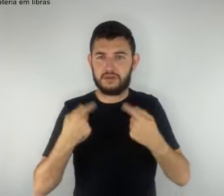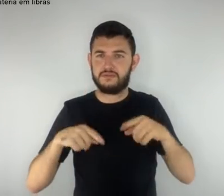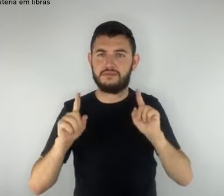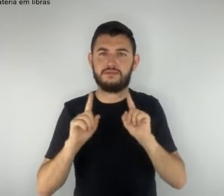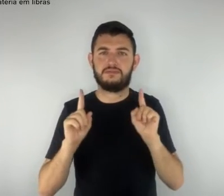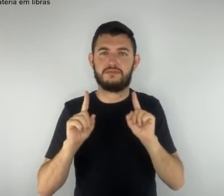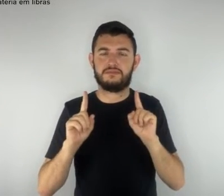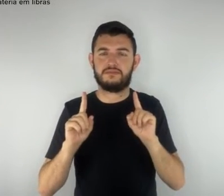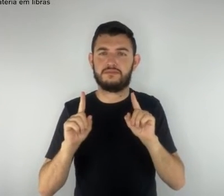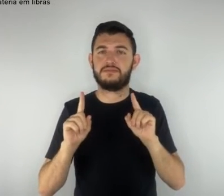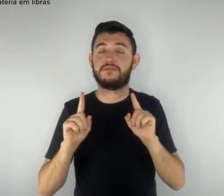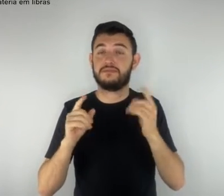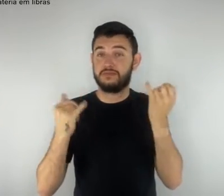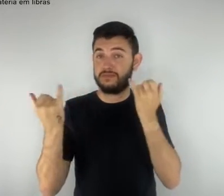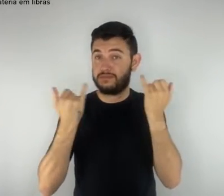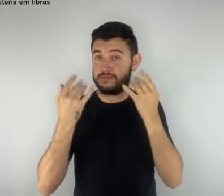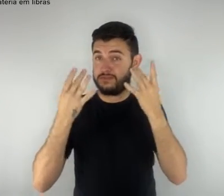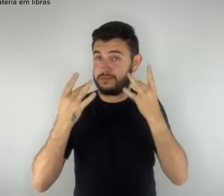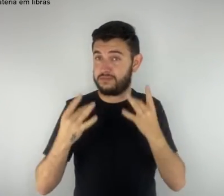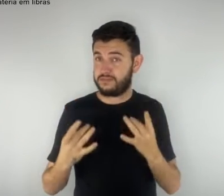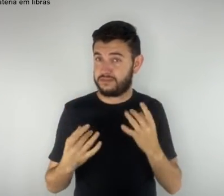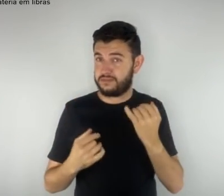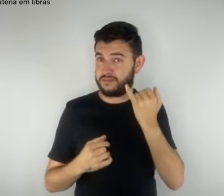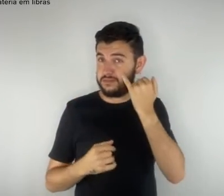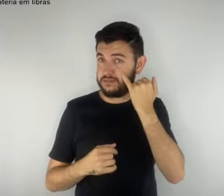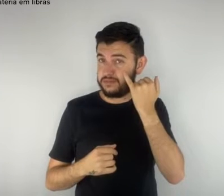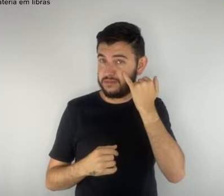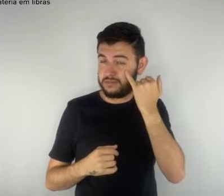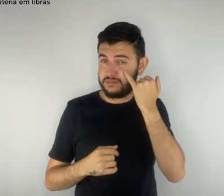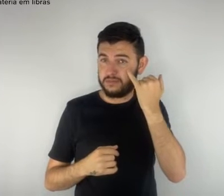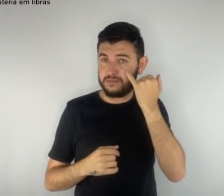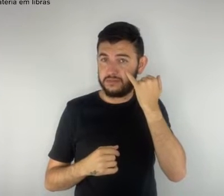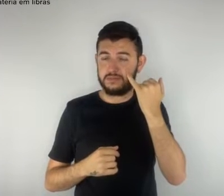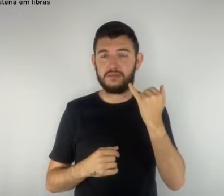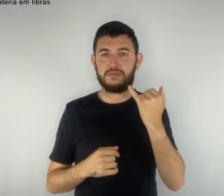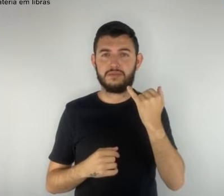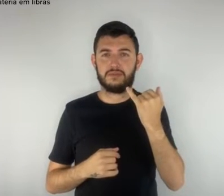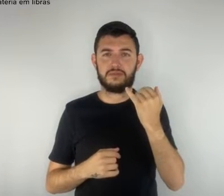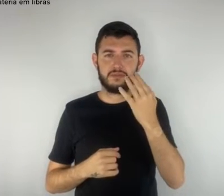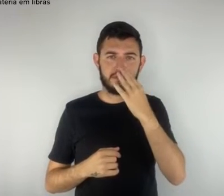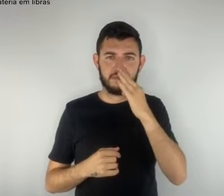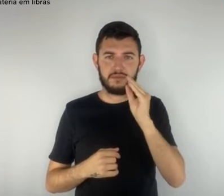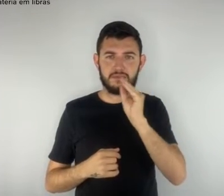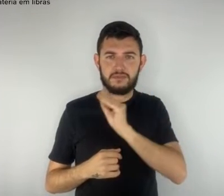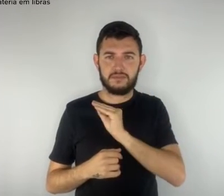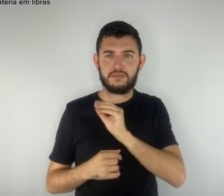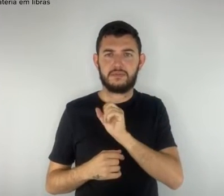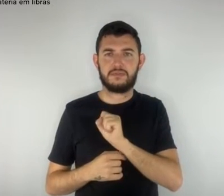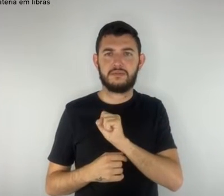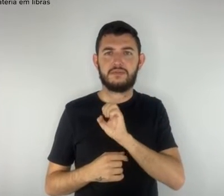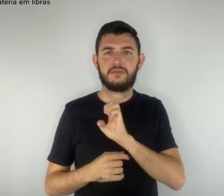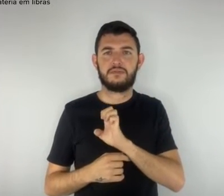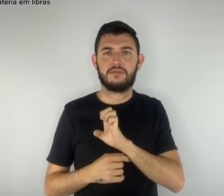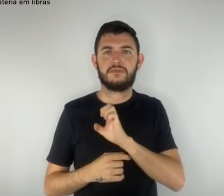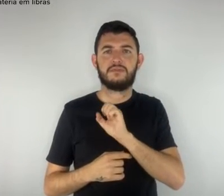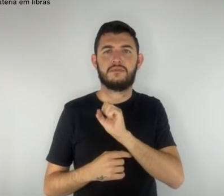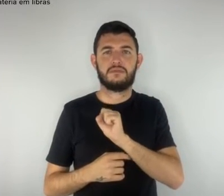Saiba mais. Ibanez ignora SES e não retoma o uso de máscaras no Distrito